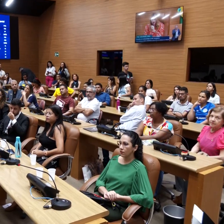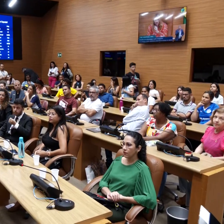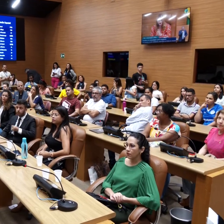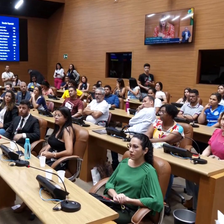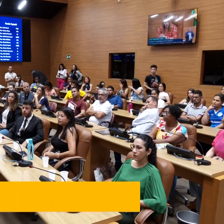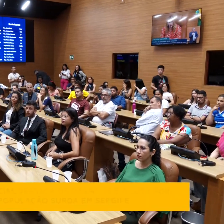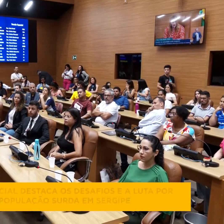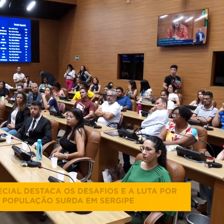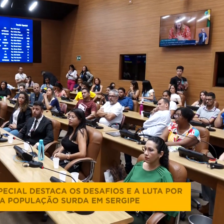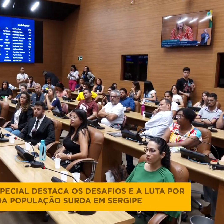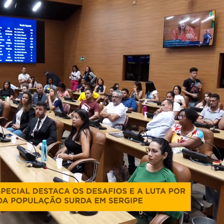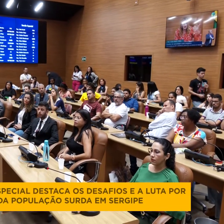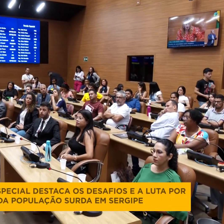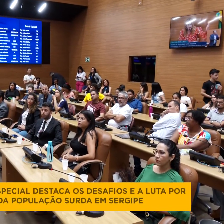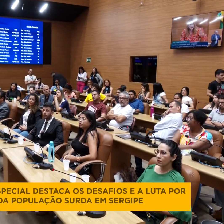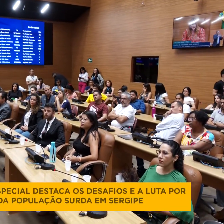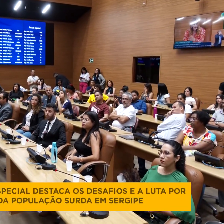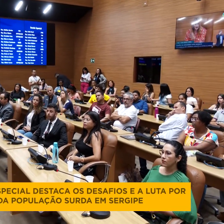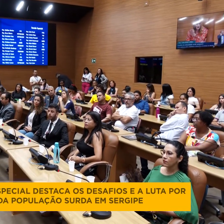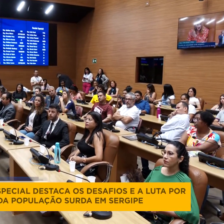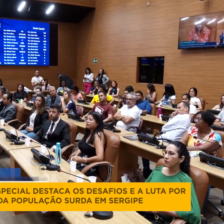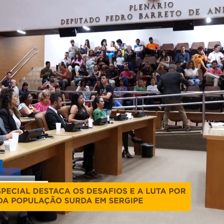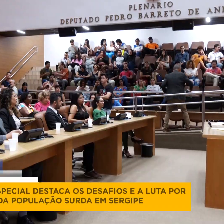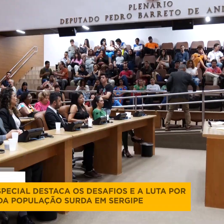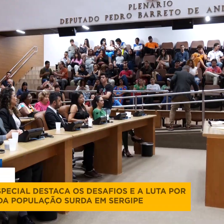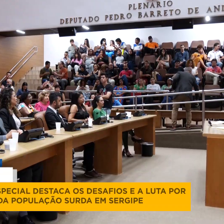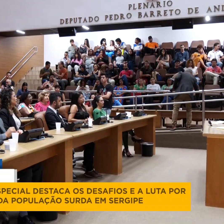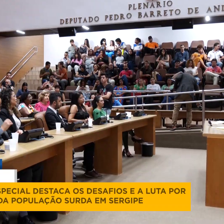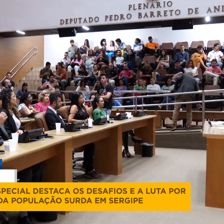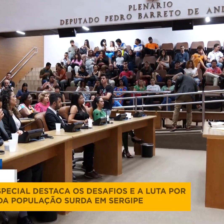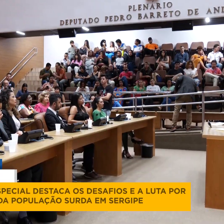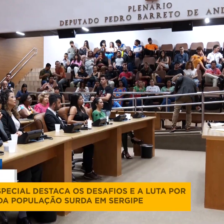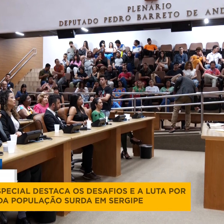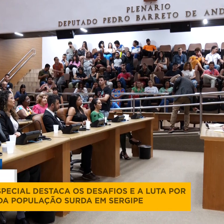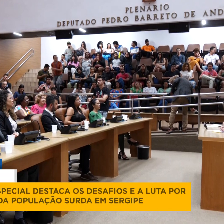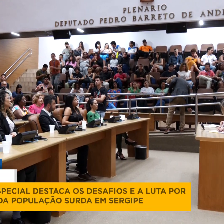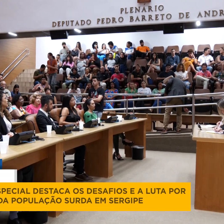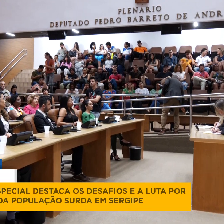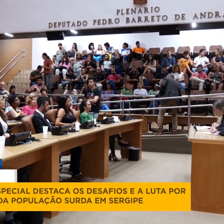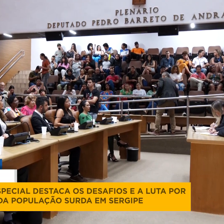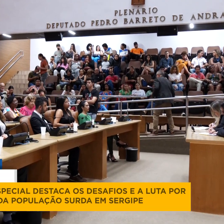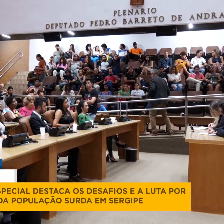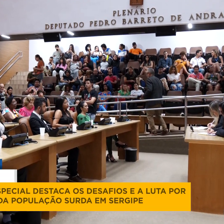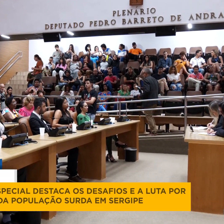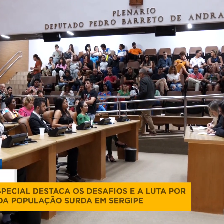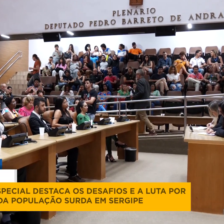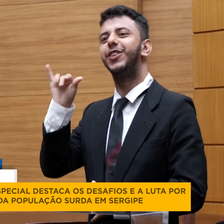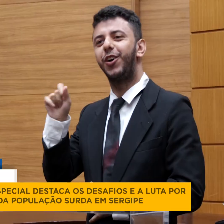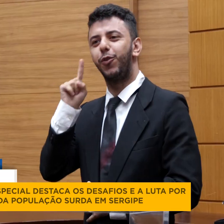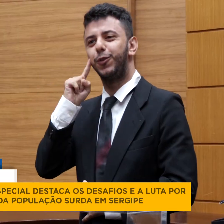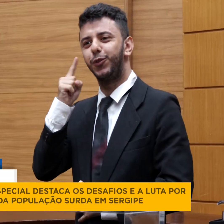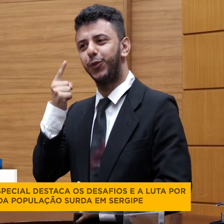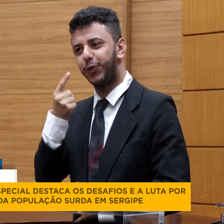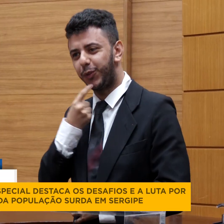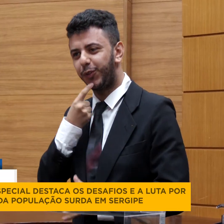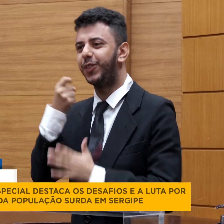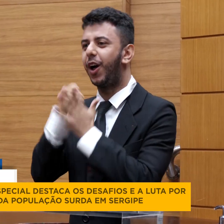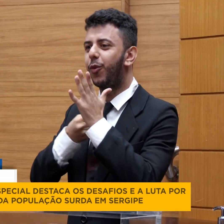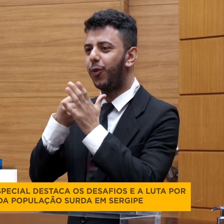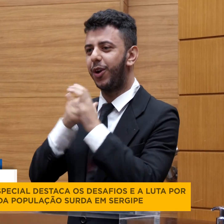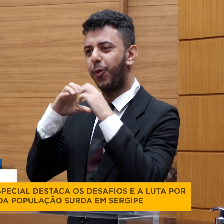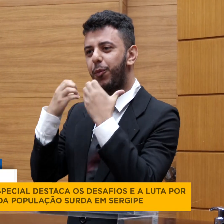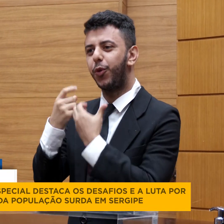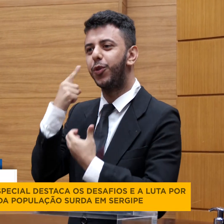o plenário da Assembleia Legislativa de Sergipe foi palco de uma ascensão especial alusiva Valdir Estadual dos surdos